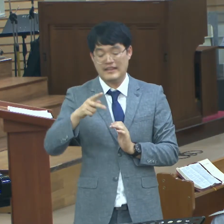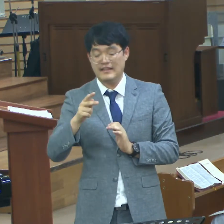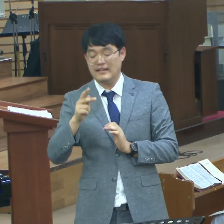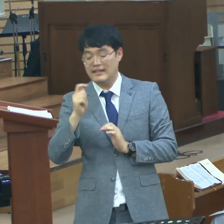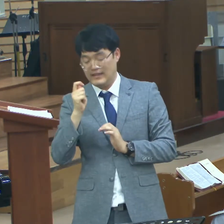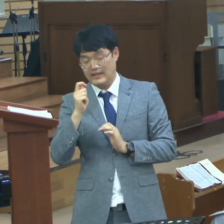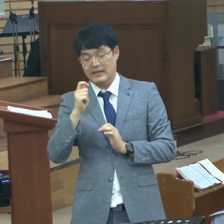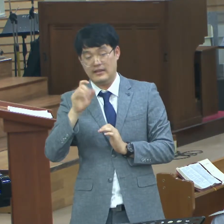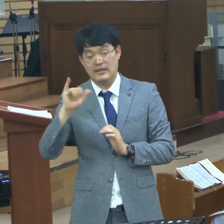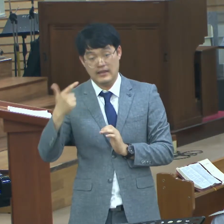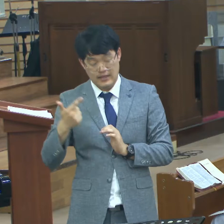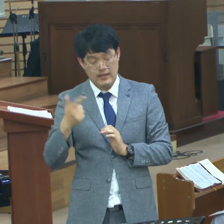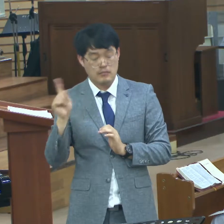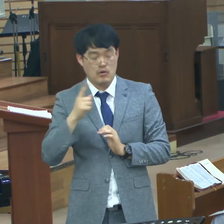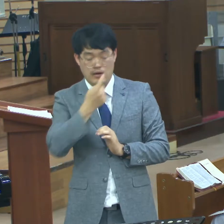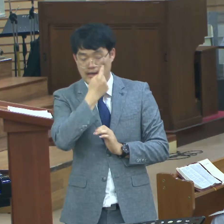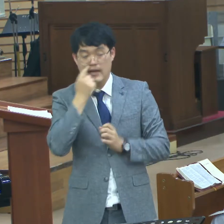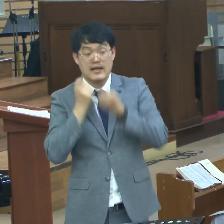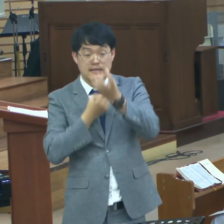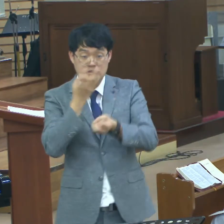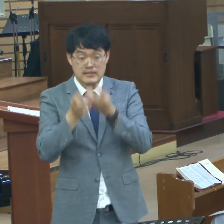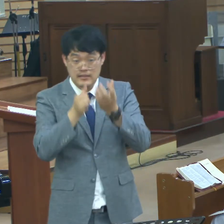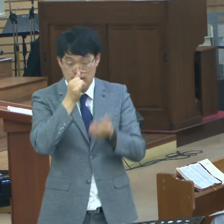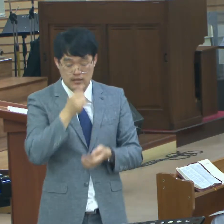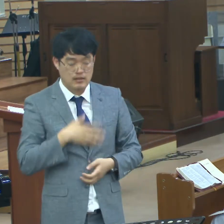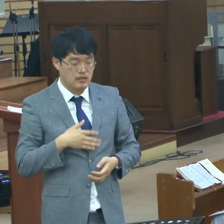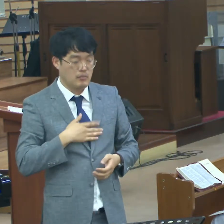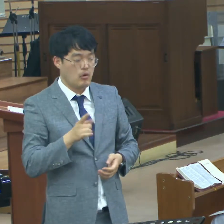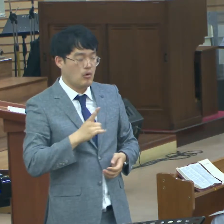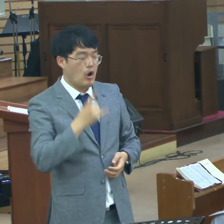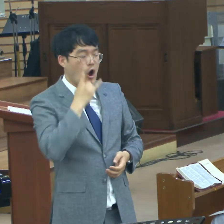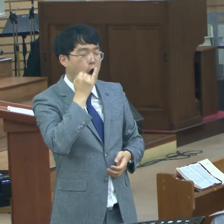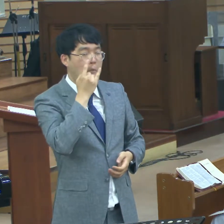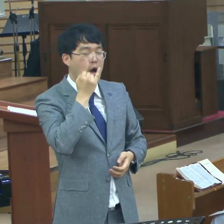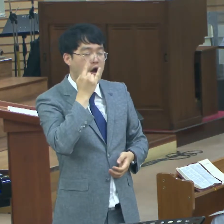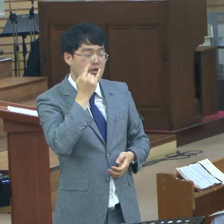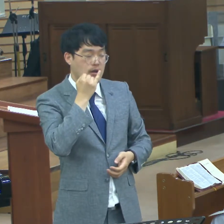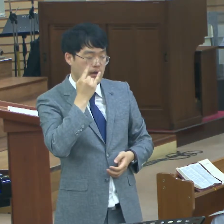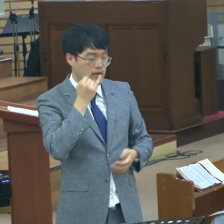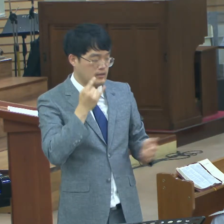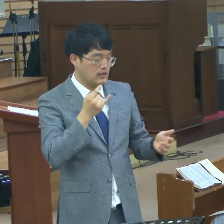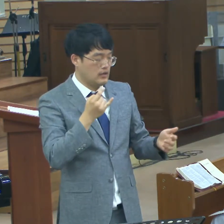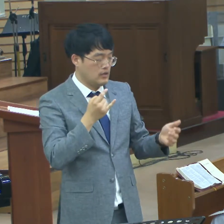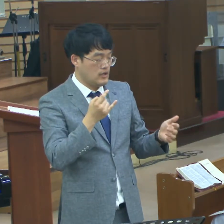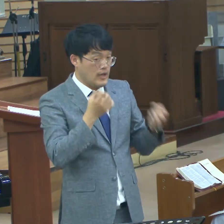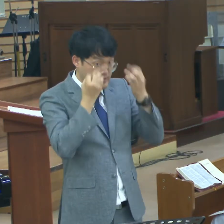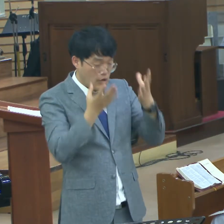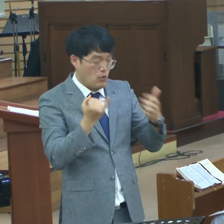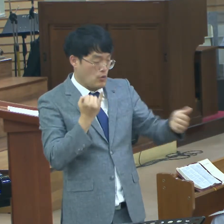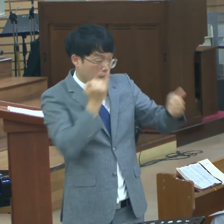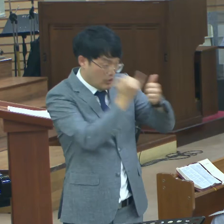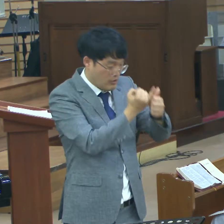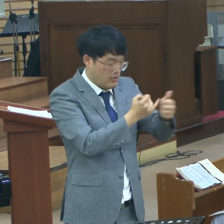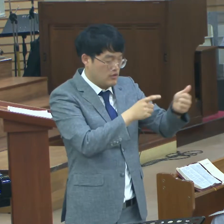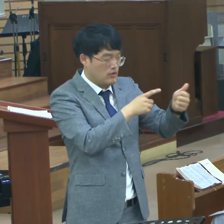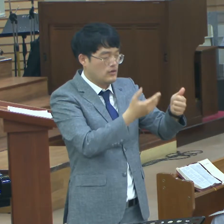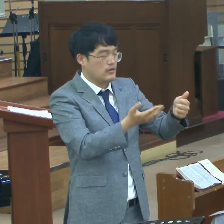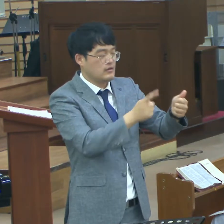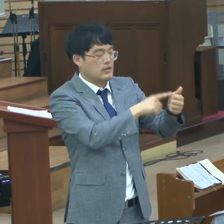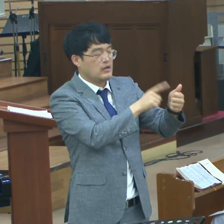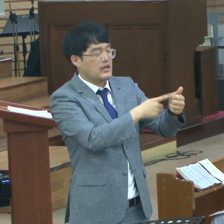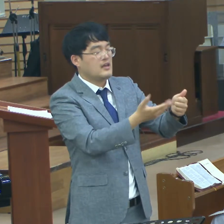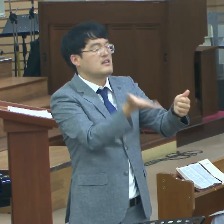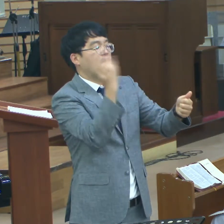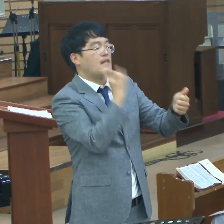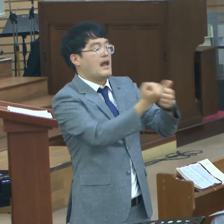애를 키웠어요. 공부도 초등학교까지 잘했대요. 그런데 이 아이가 중학교 가가지고 수학